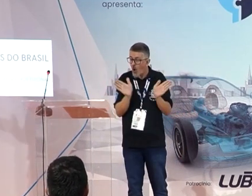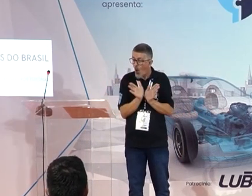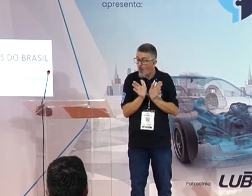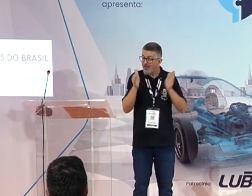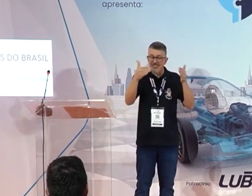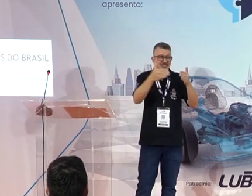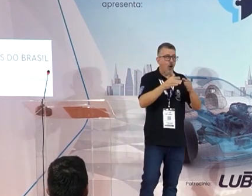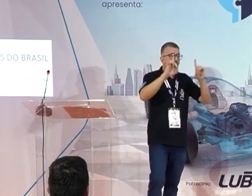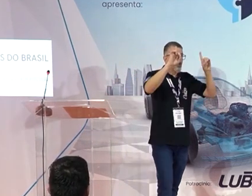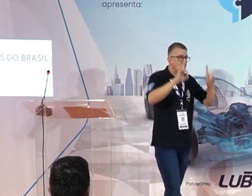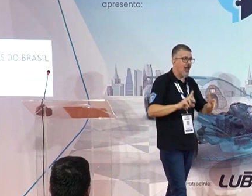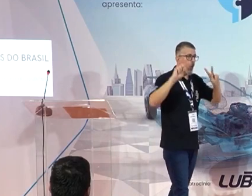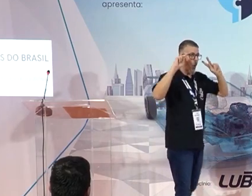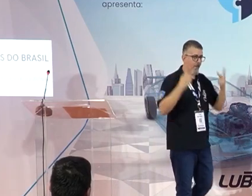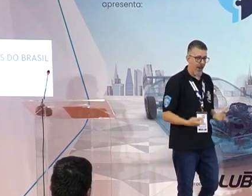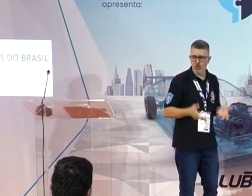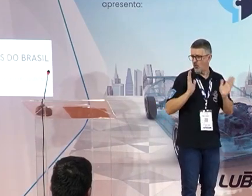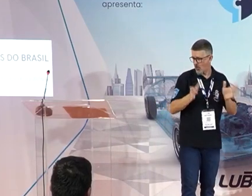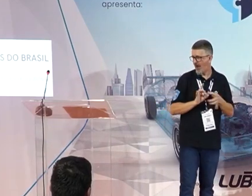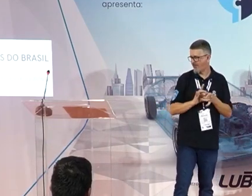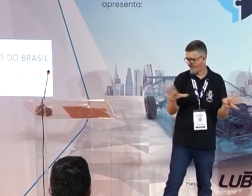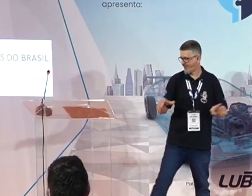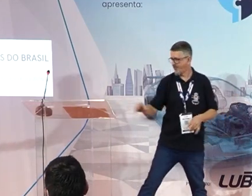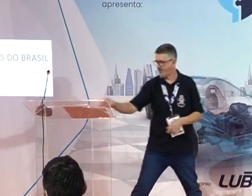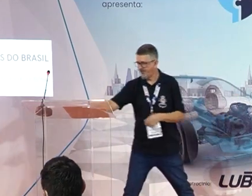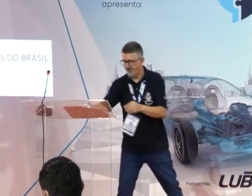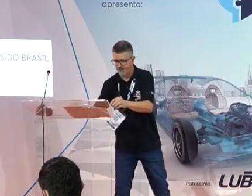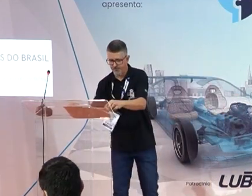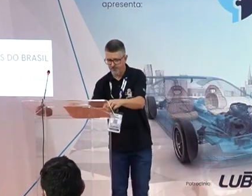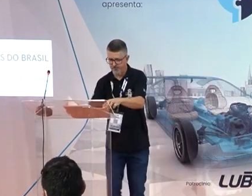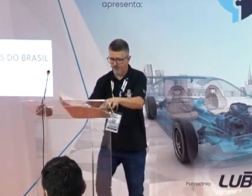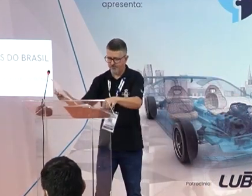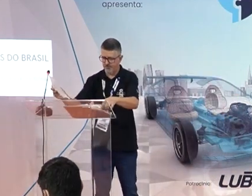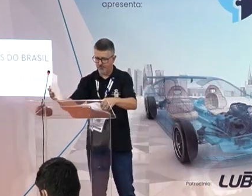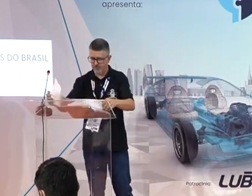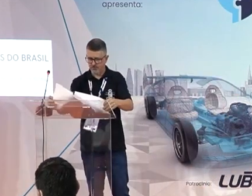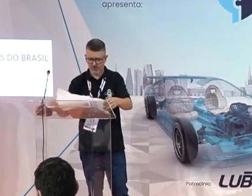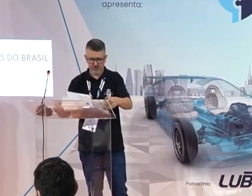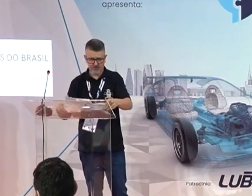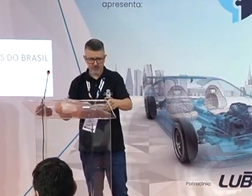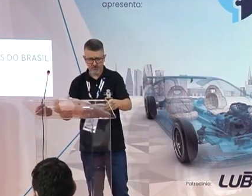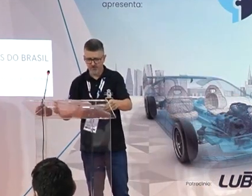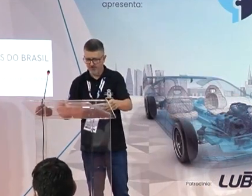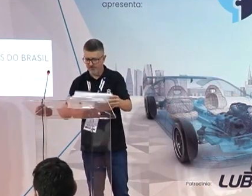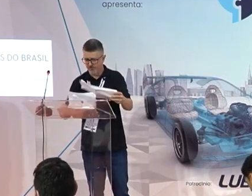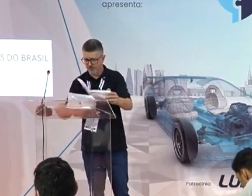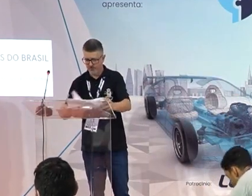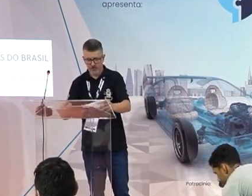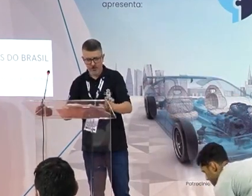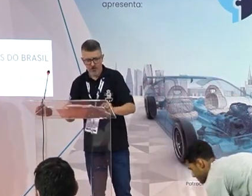Esse projeto já foi aprovado numa comissão chamada de Direitos Humanos lá no Senado